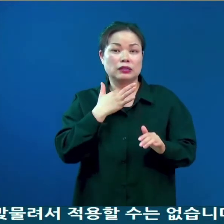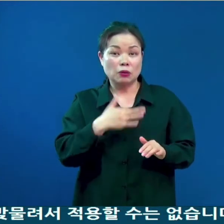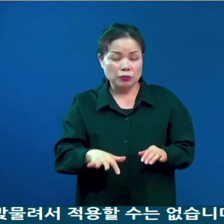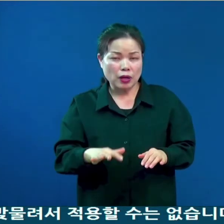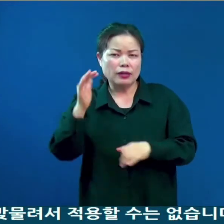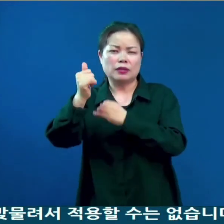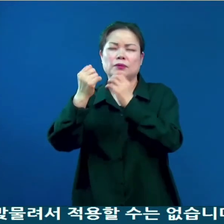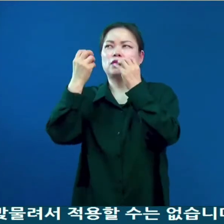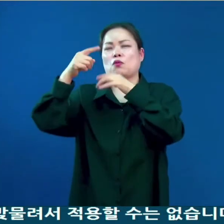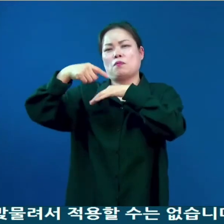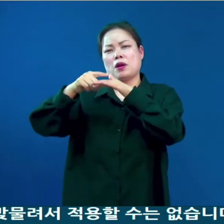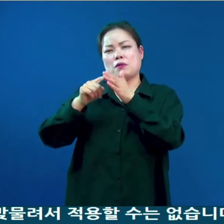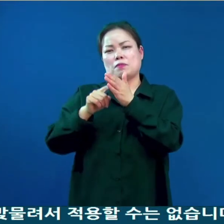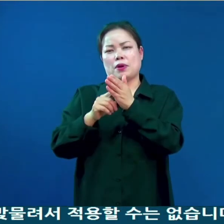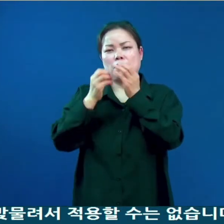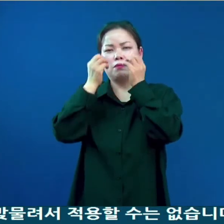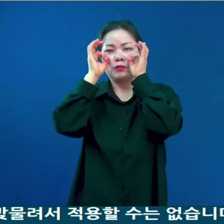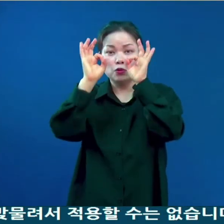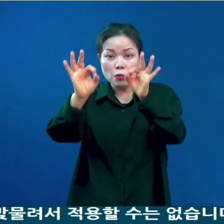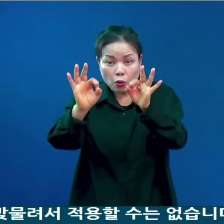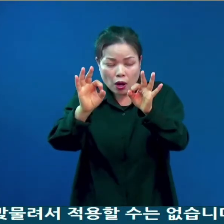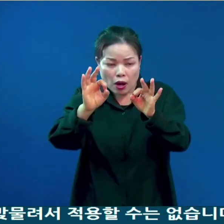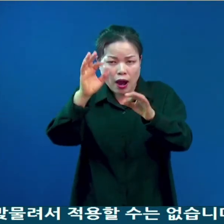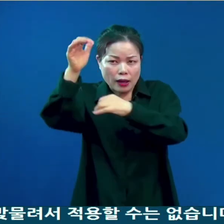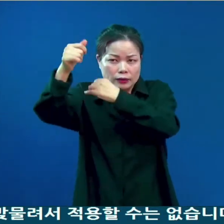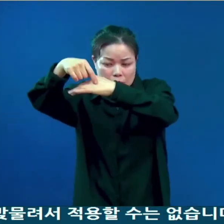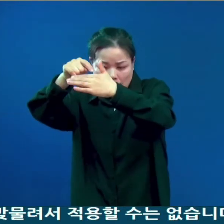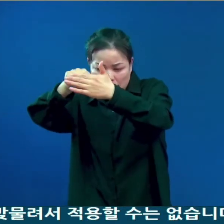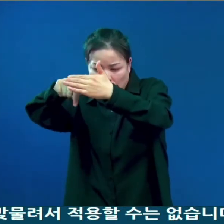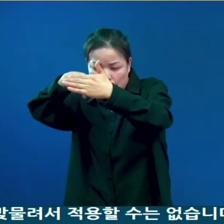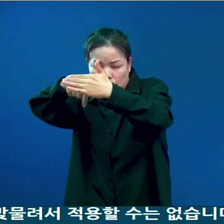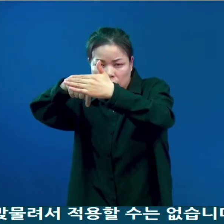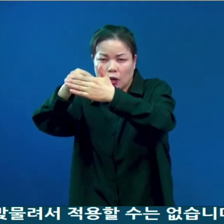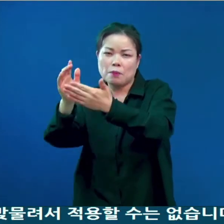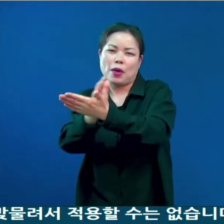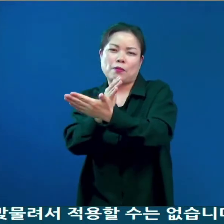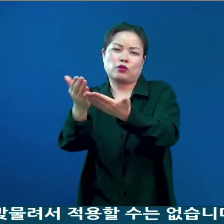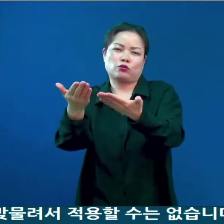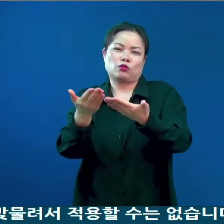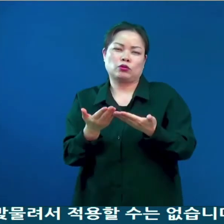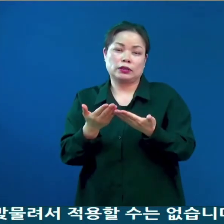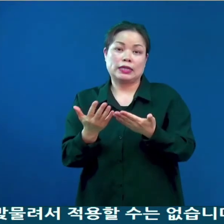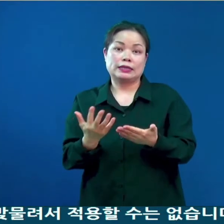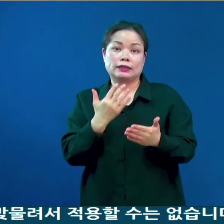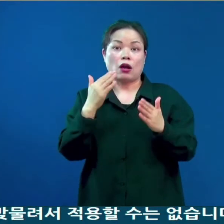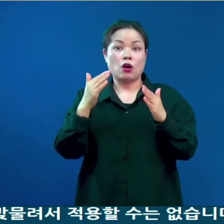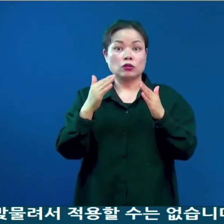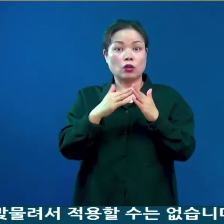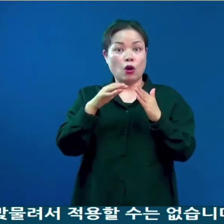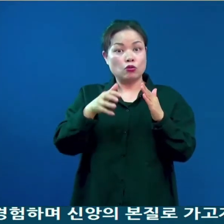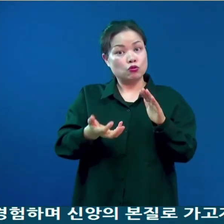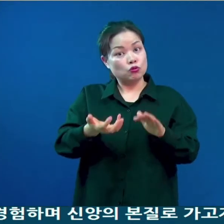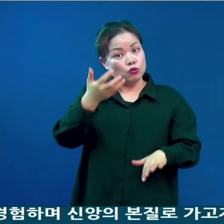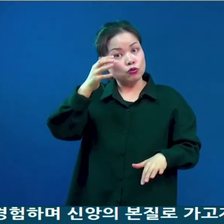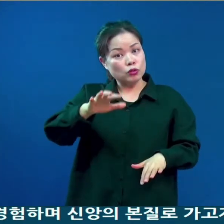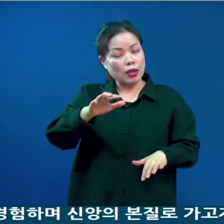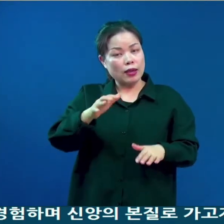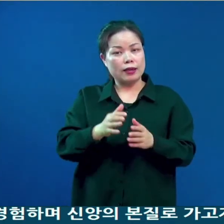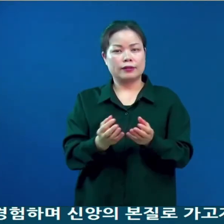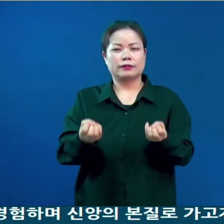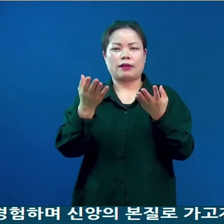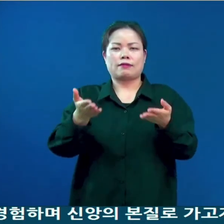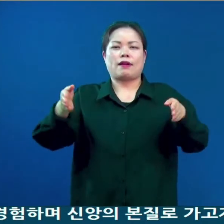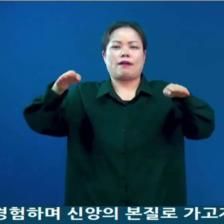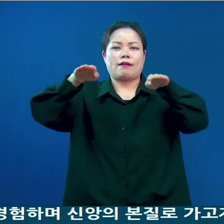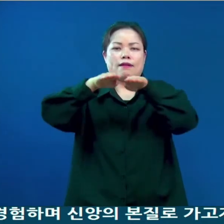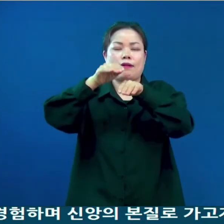마음을 보게 되고, 그 하나님의 마음 가운데서 하나님이 베풀어 놓으신 성전 터 위에서 제단을 쌓게